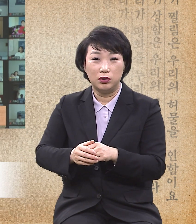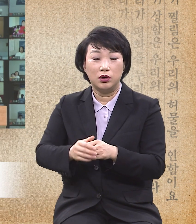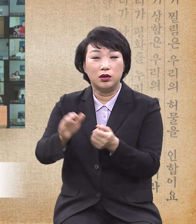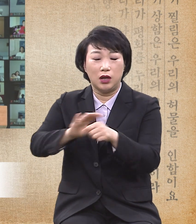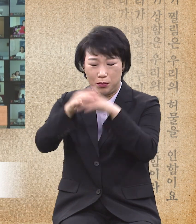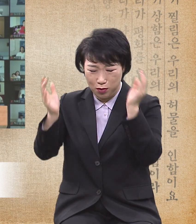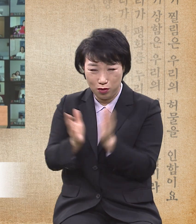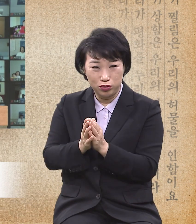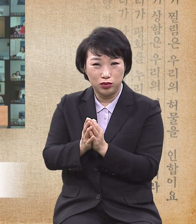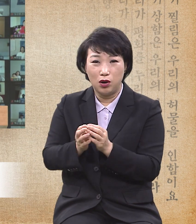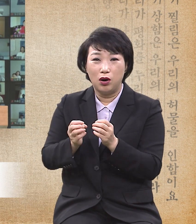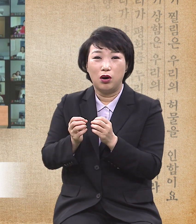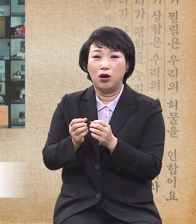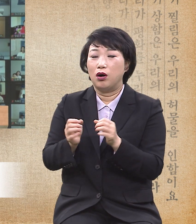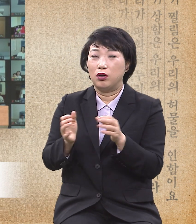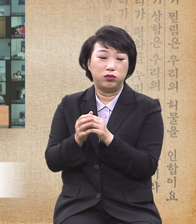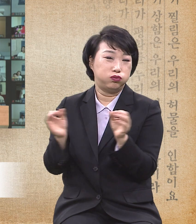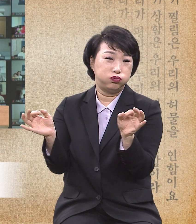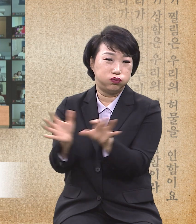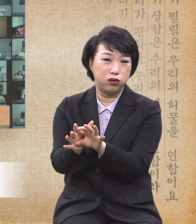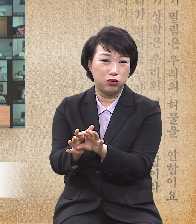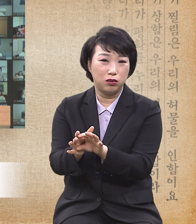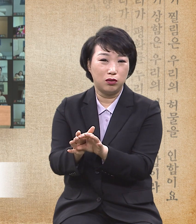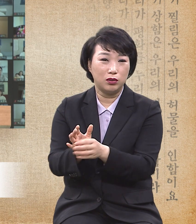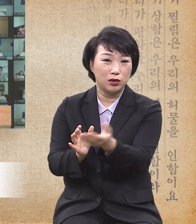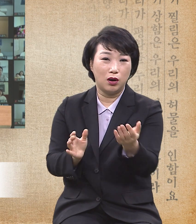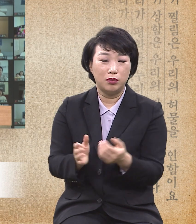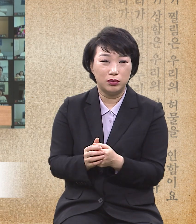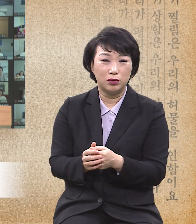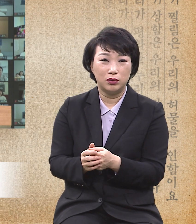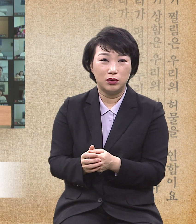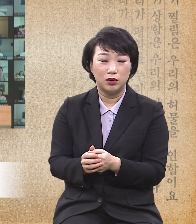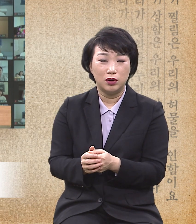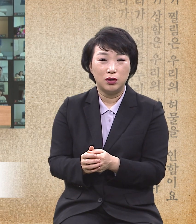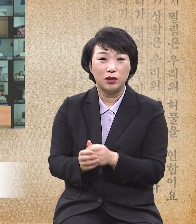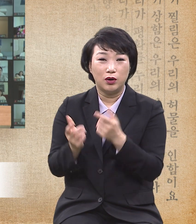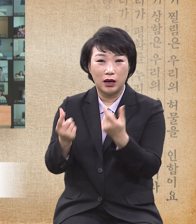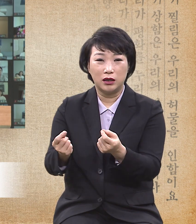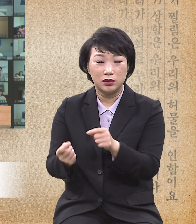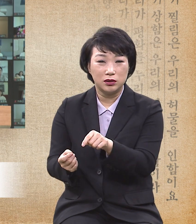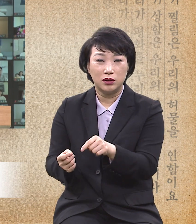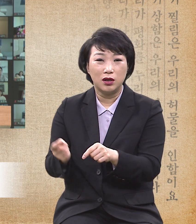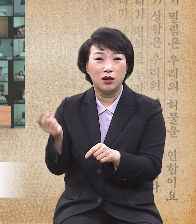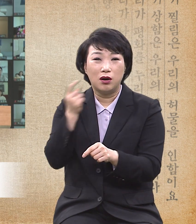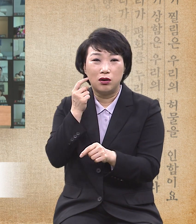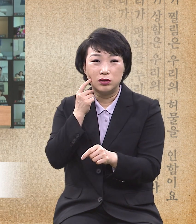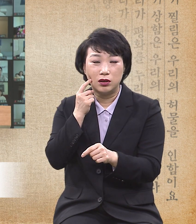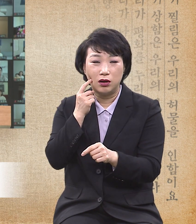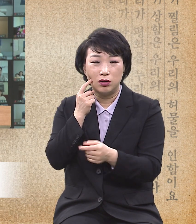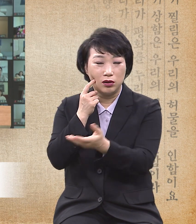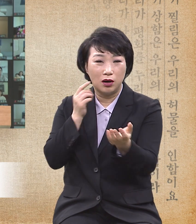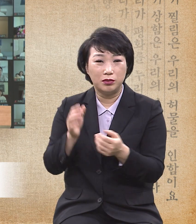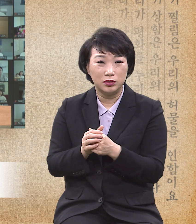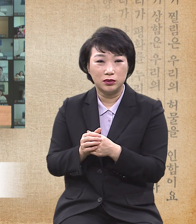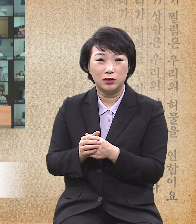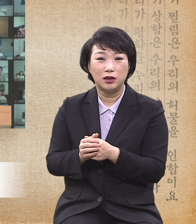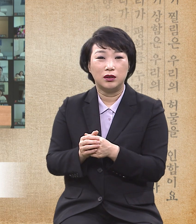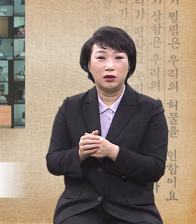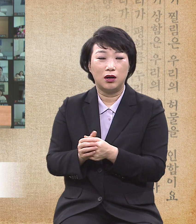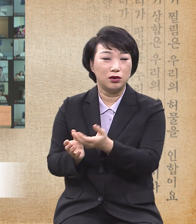빈털터리처럼 죽은 짐승 산 것처럼 만들어놓은 박제처럼 이게 박제